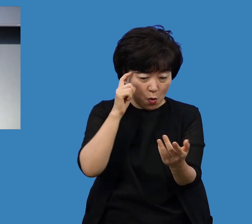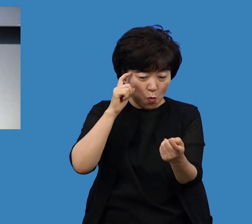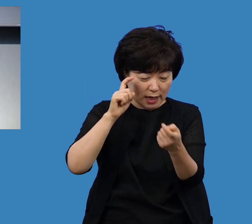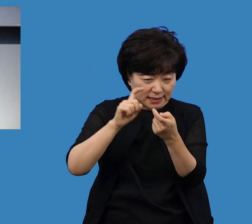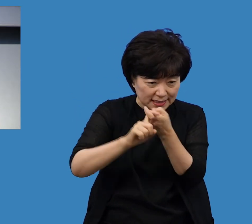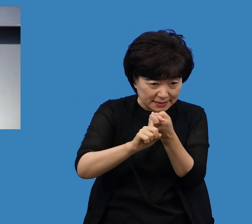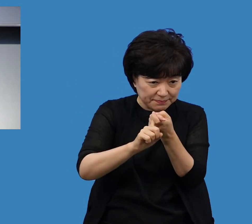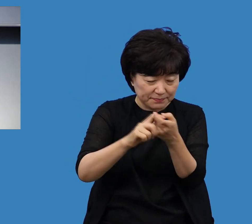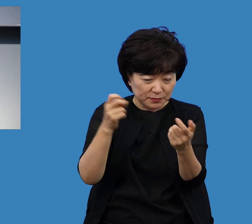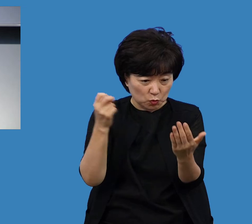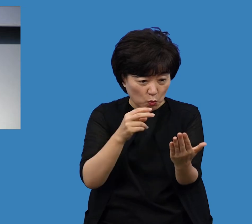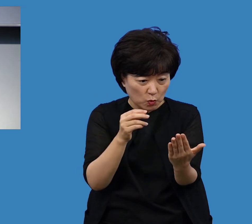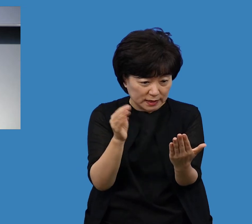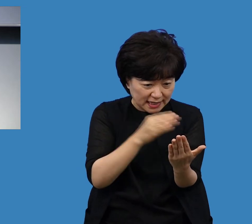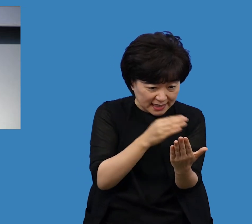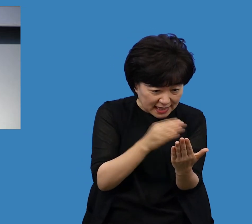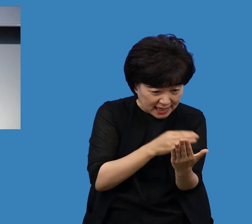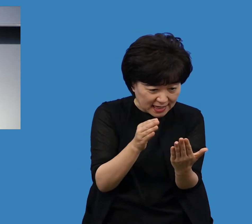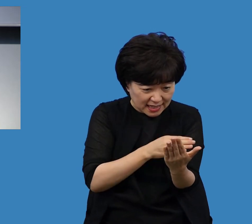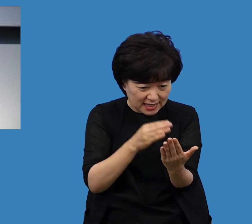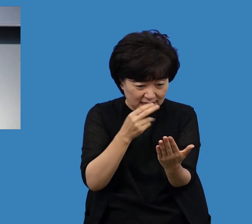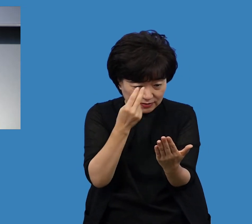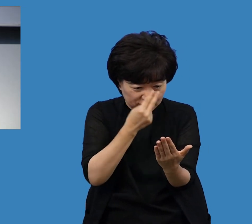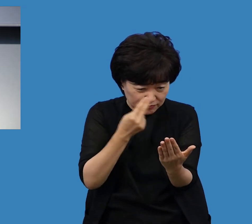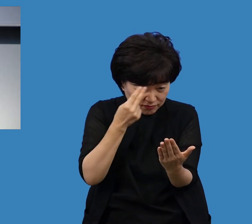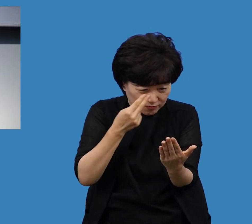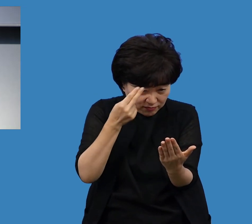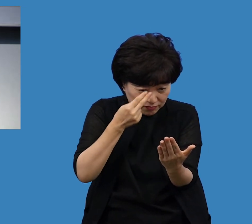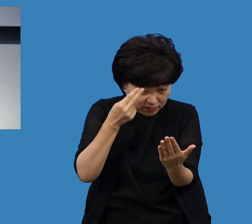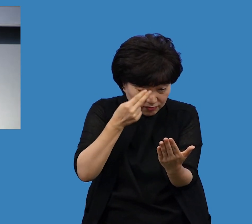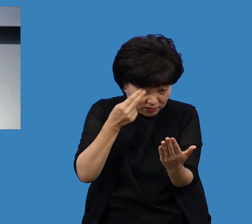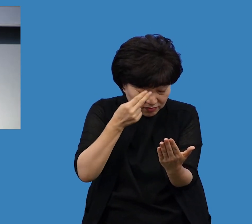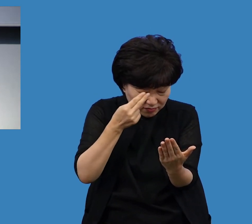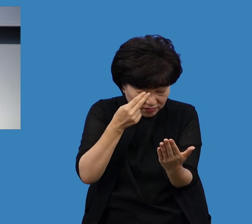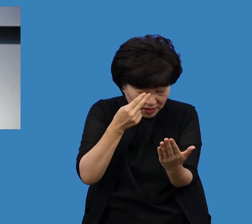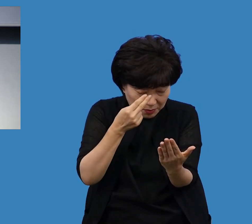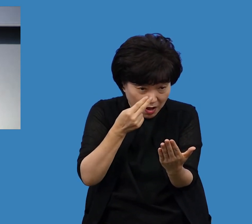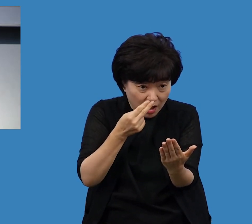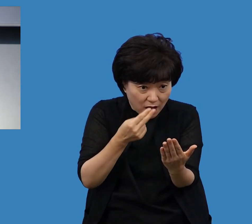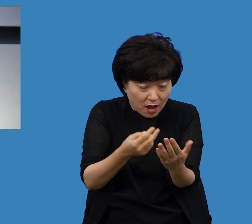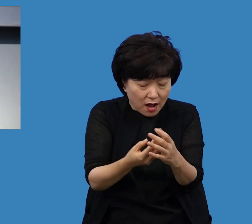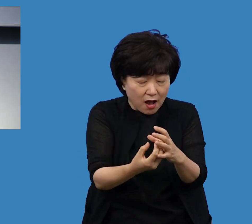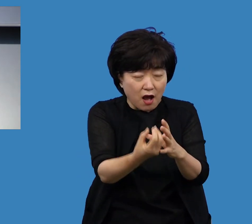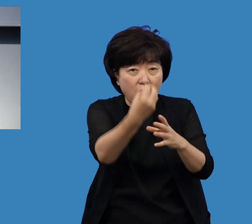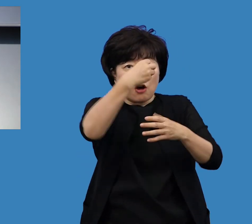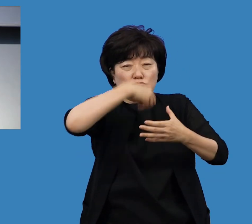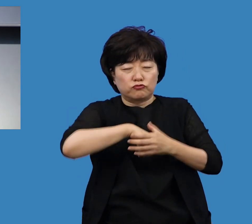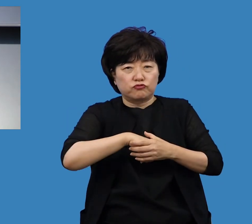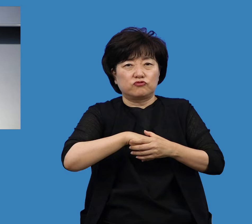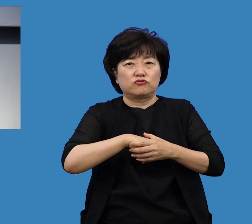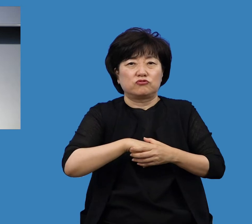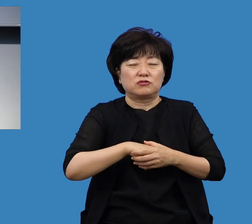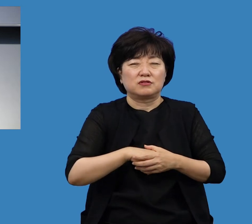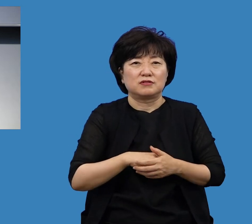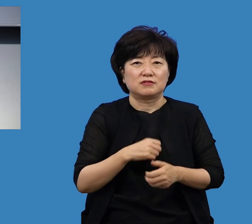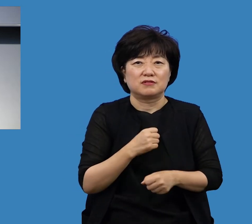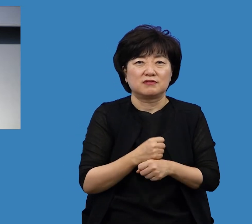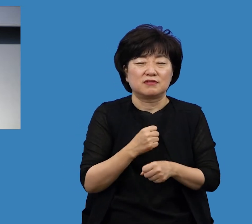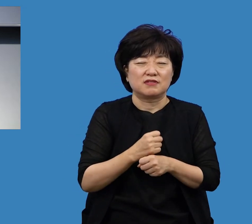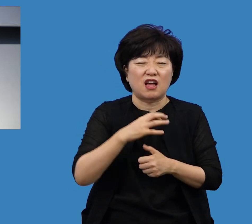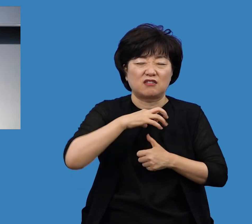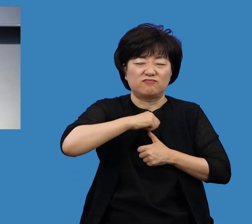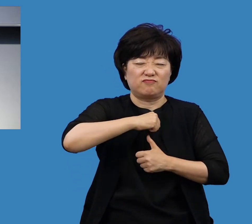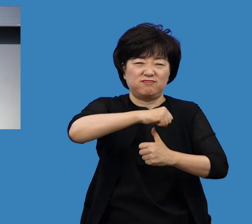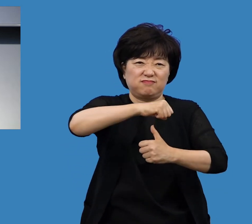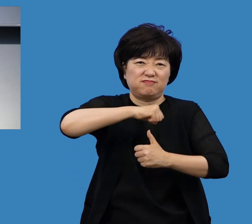또 찾아보고, 그럼 어떻게 되는 줄 아세요? 어느 순간에 훅 하고 그게 안으로 들어오는 거야. 훅 하고 안에 들어와서 그냥